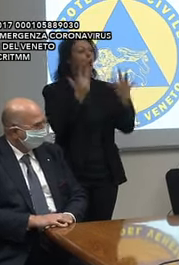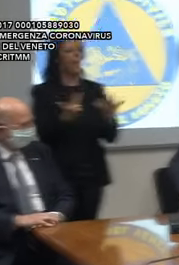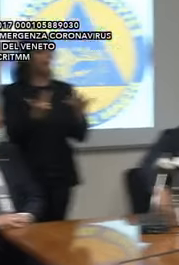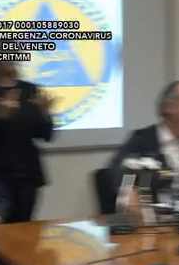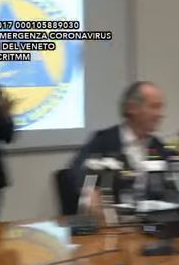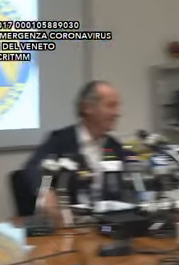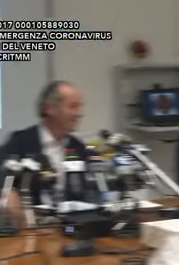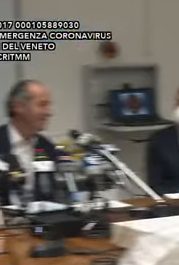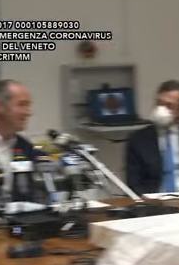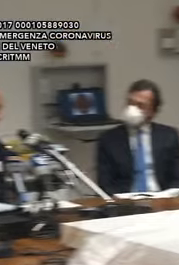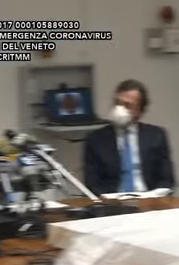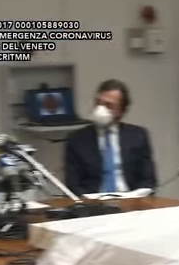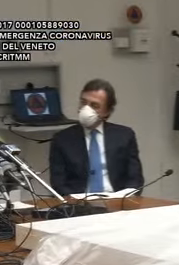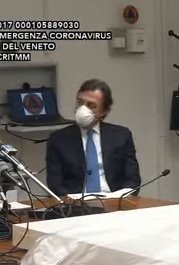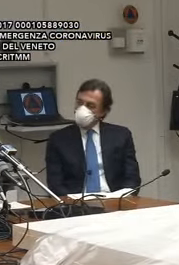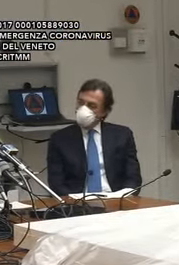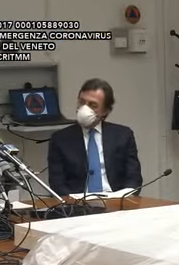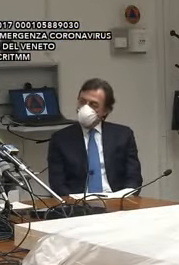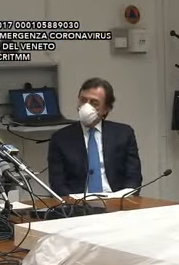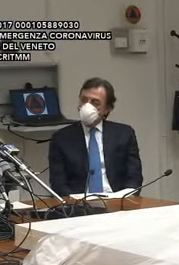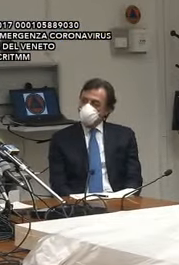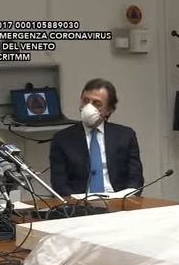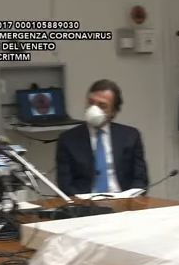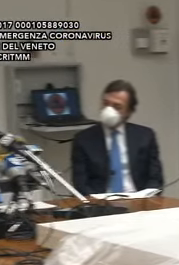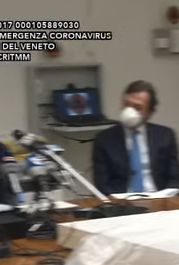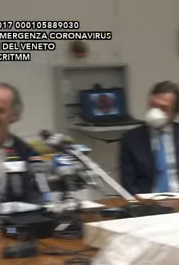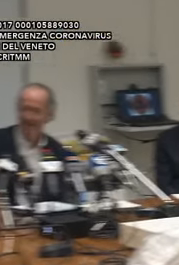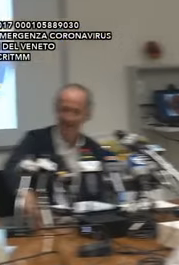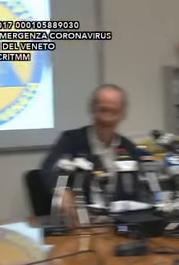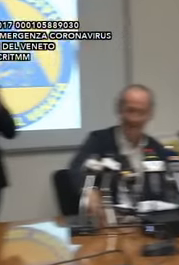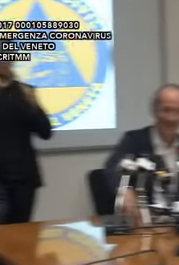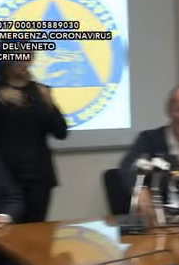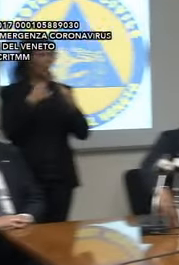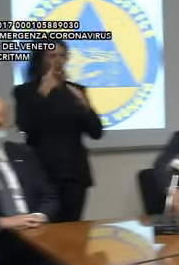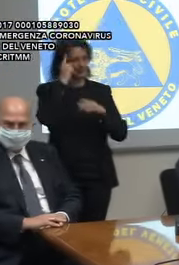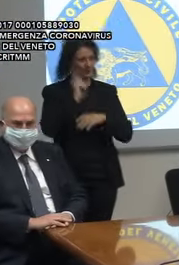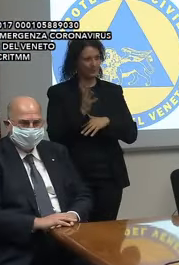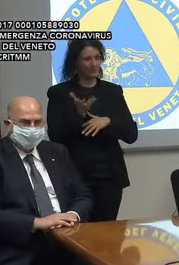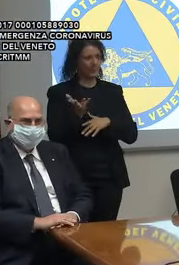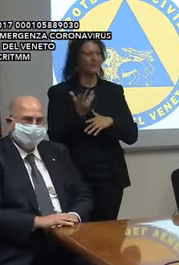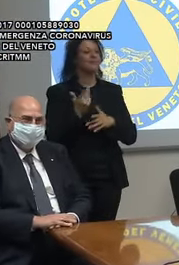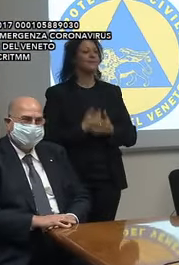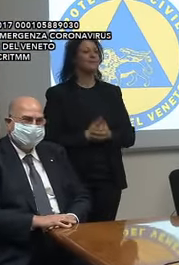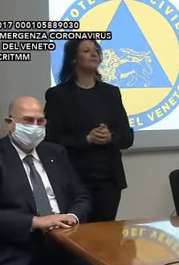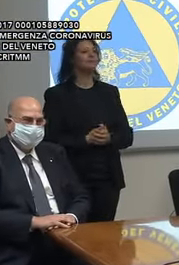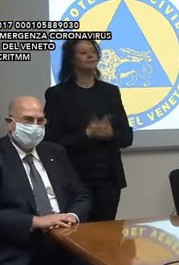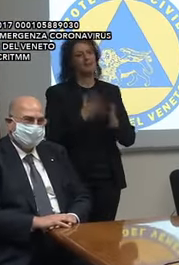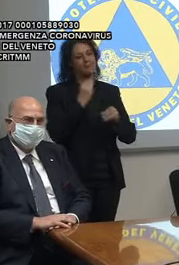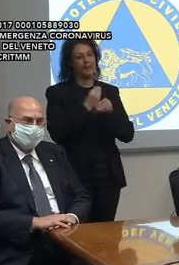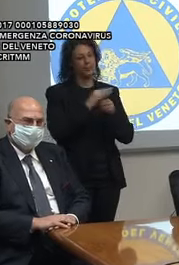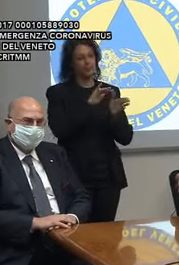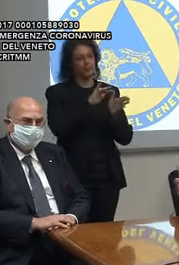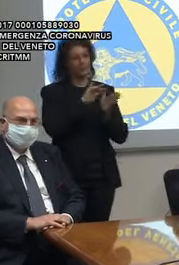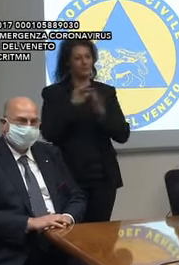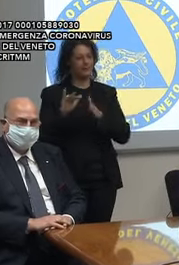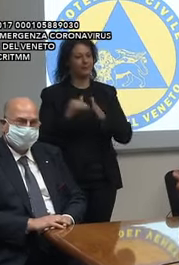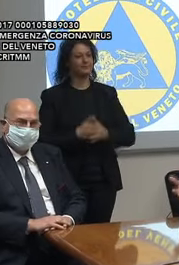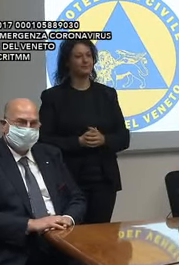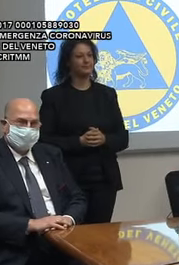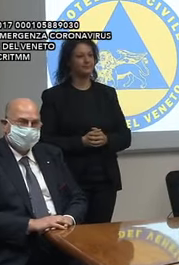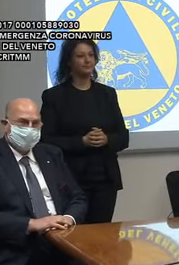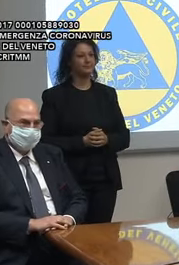No, dopo magari sposta la casa intestata alla moglie, dopo ho capito che aveva fatto. No, a parte le battute, qui si